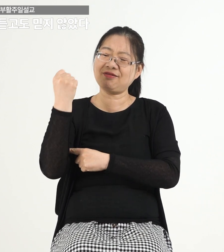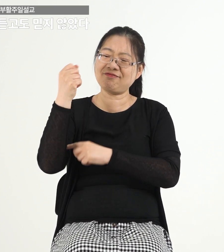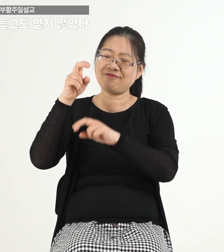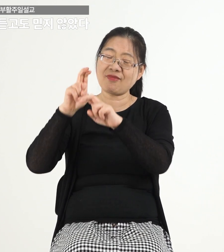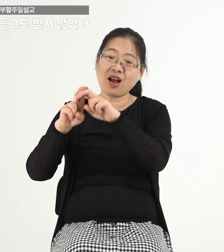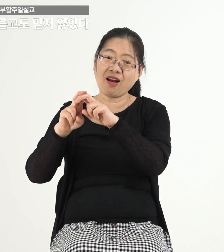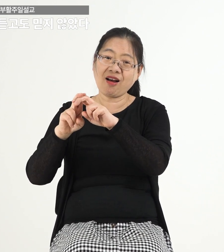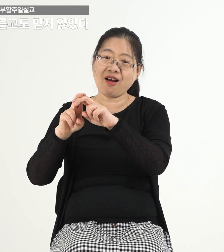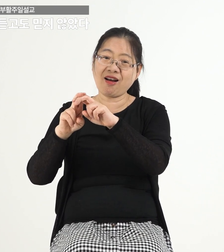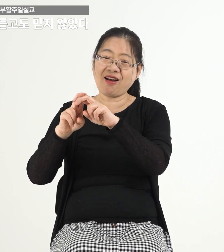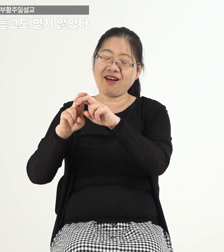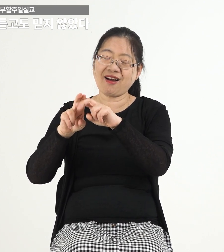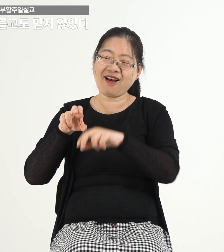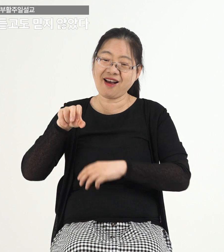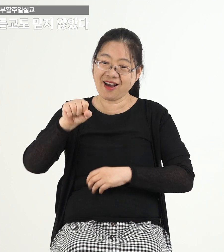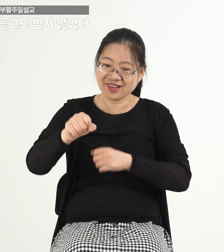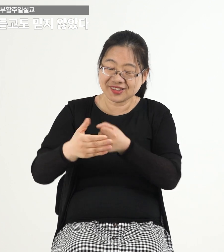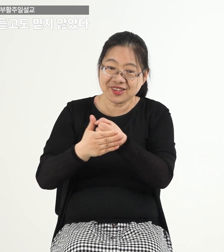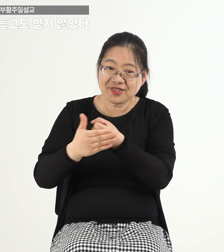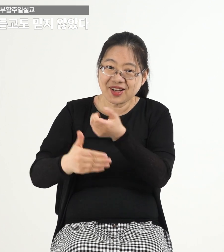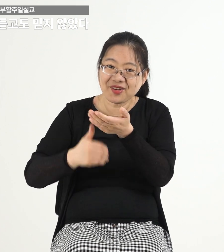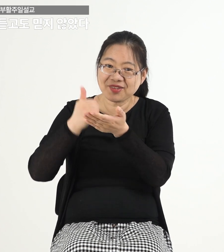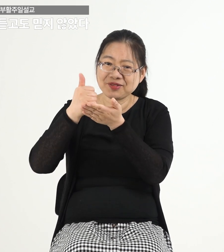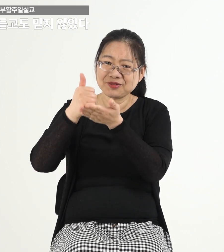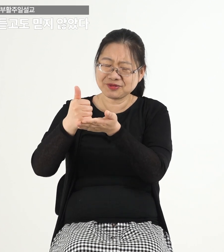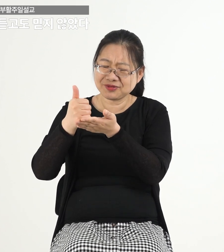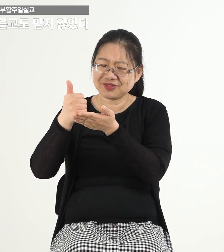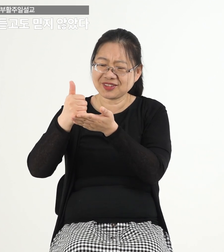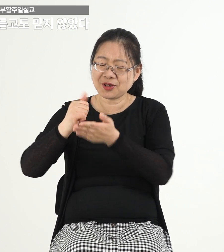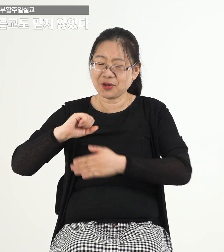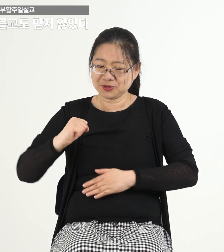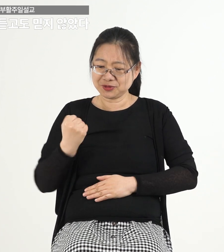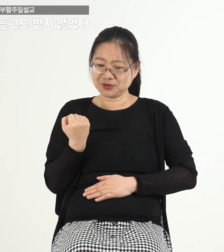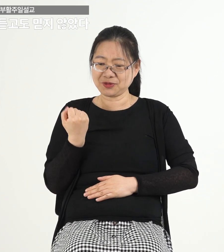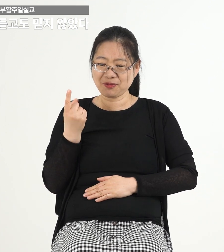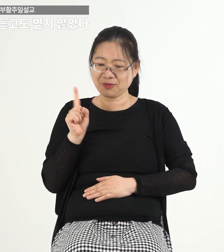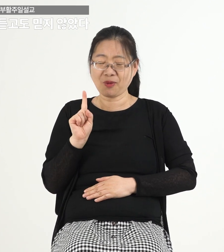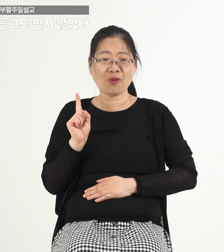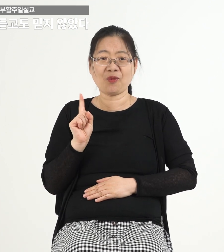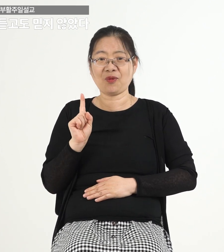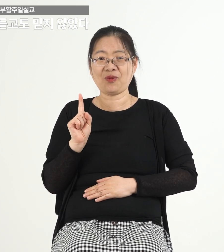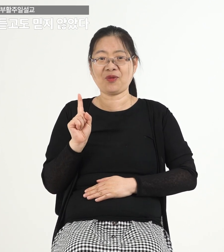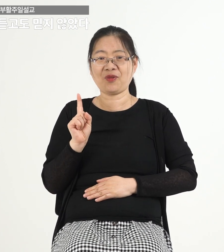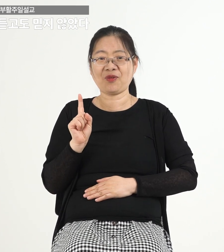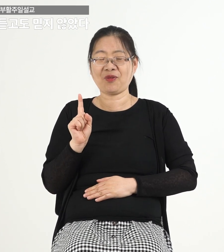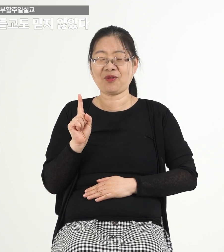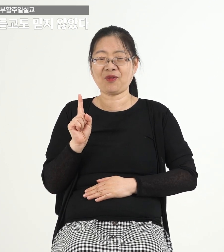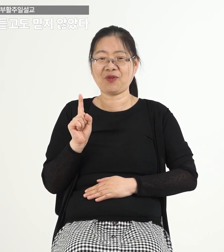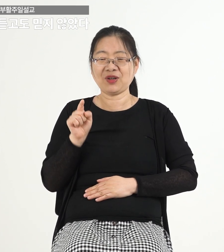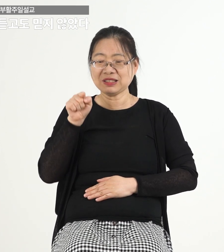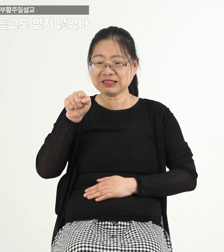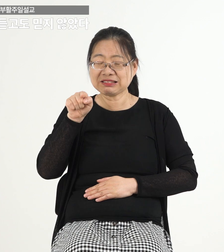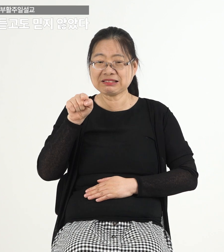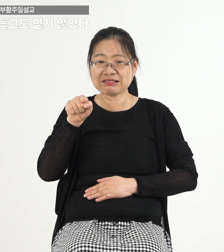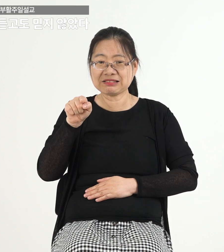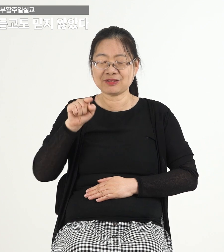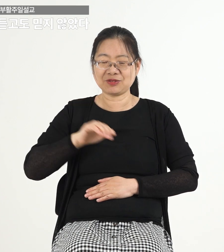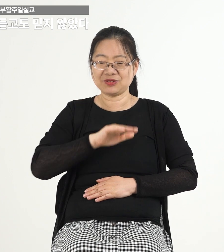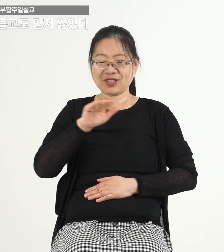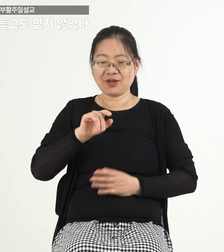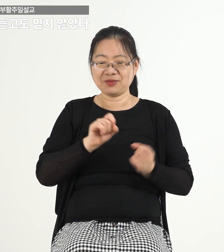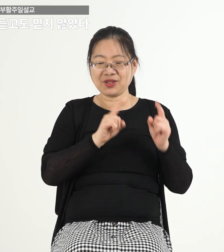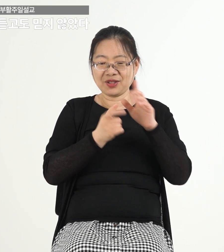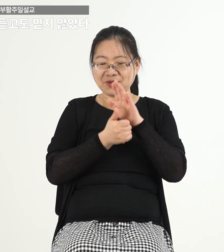올라가서 하나님께 어떤 순종을 해야 되는가? 그것이 우리가